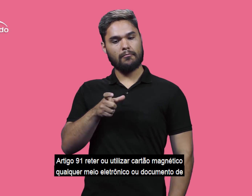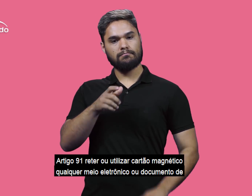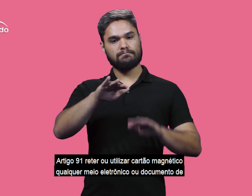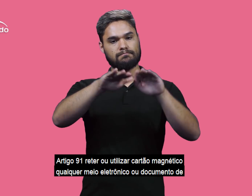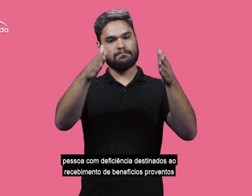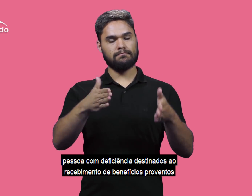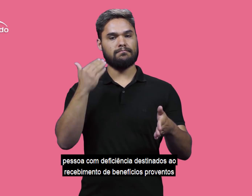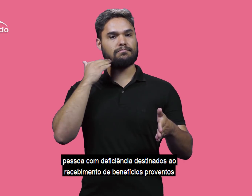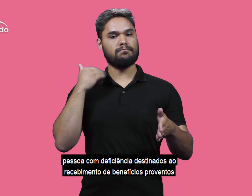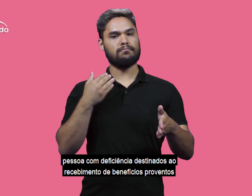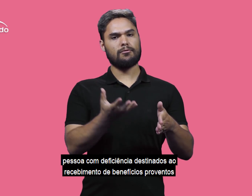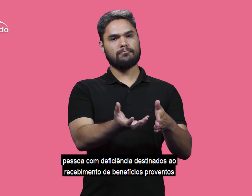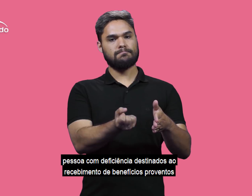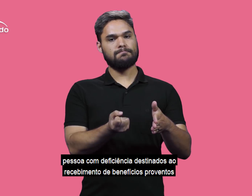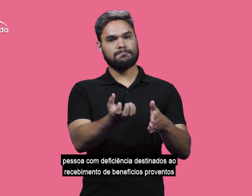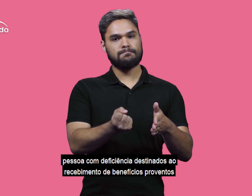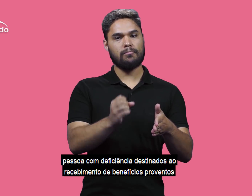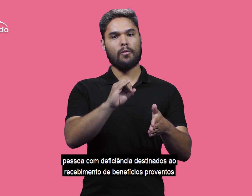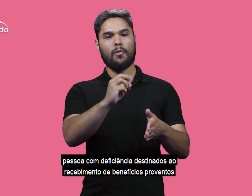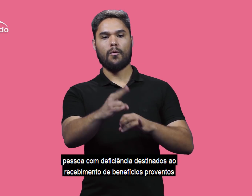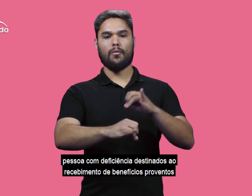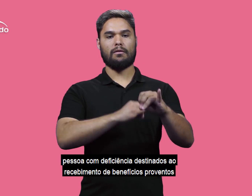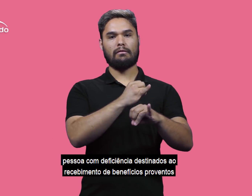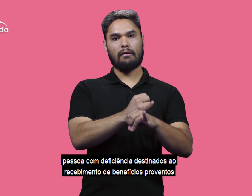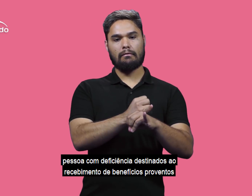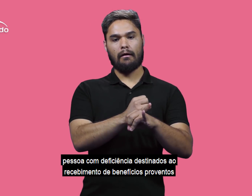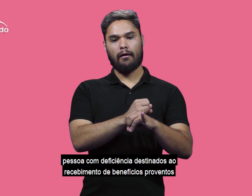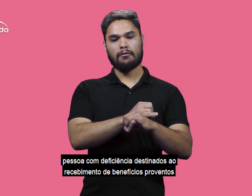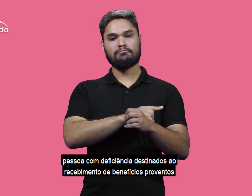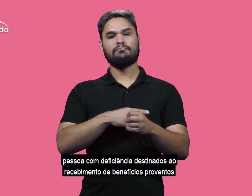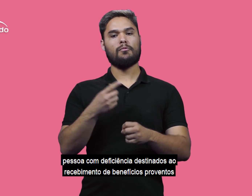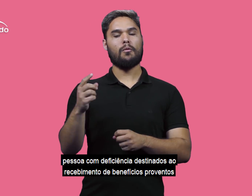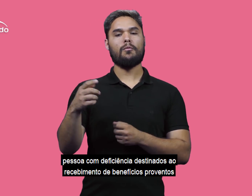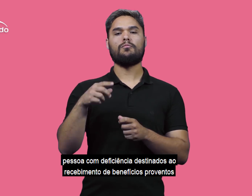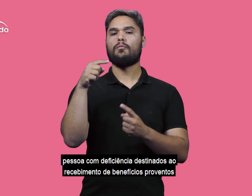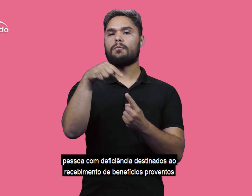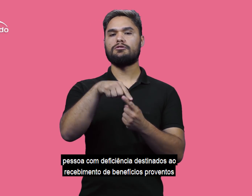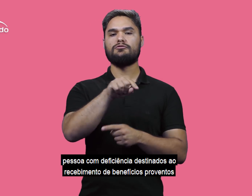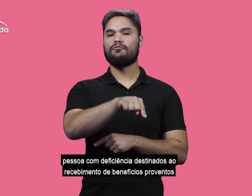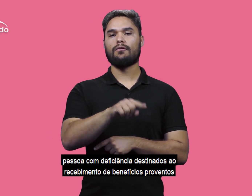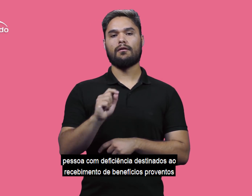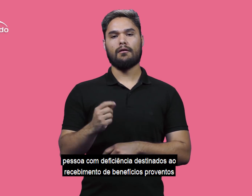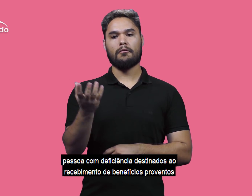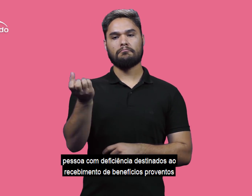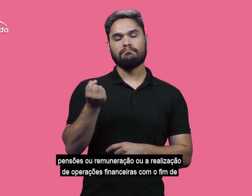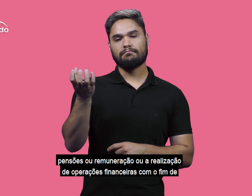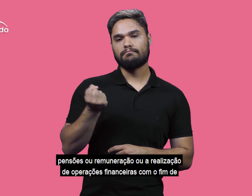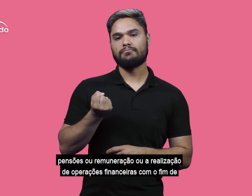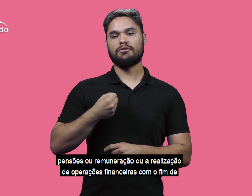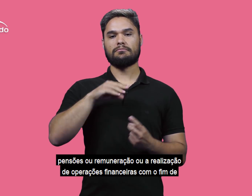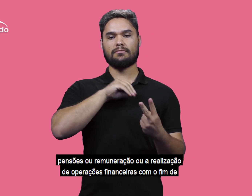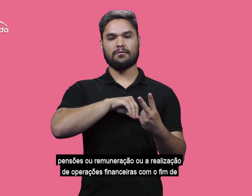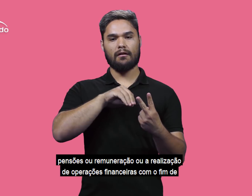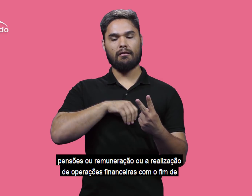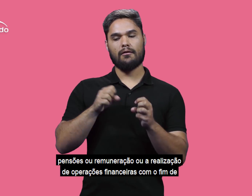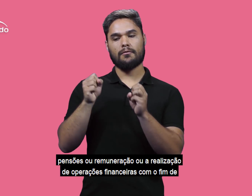de pessoa com deficiência destinados ao recebimento de benefícios proventos pensões ou